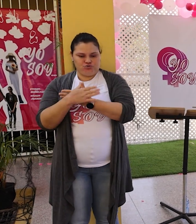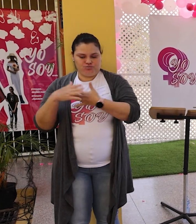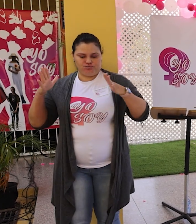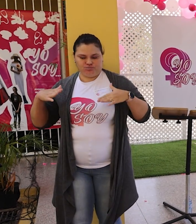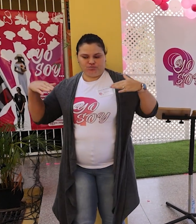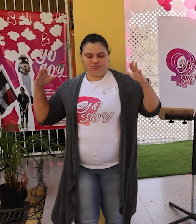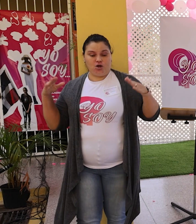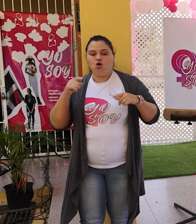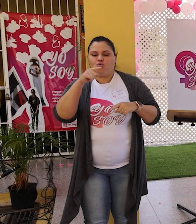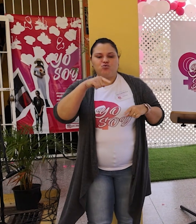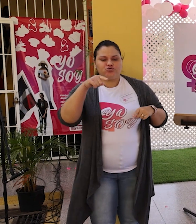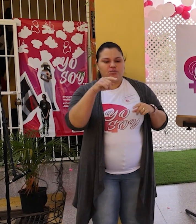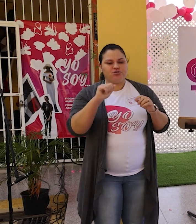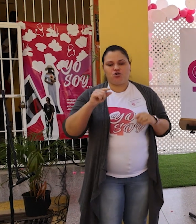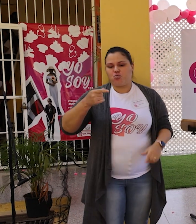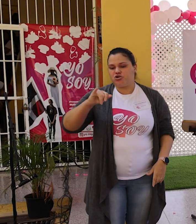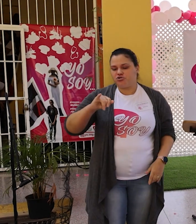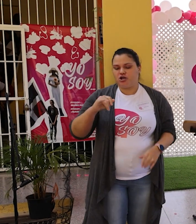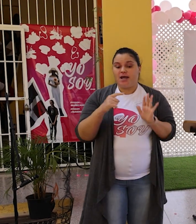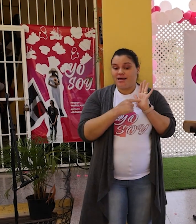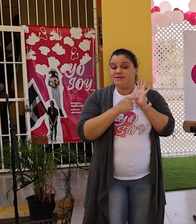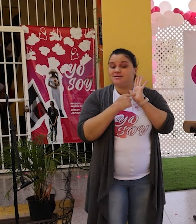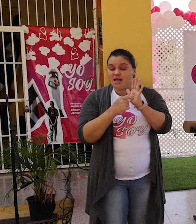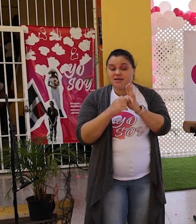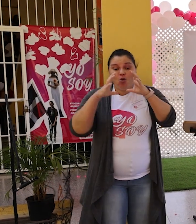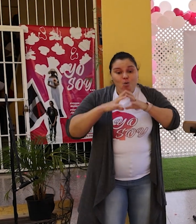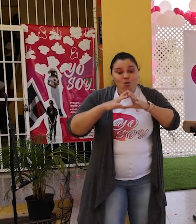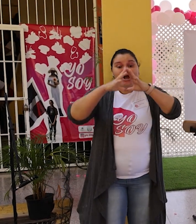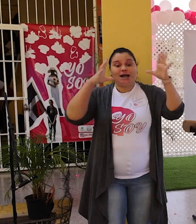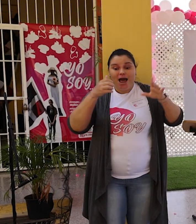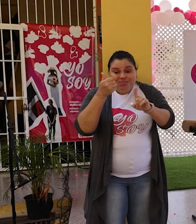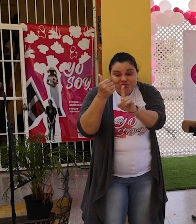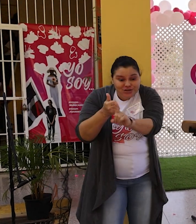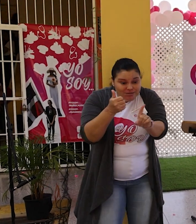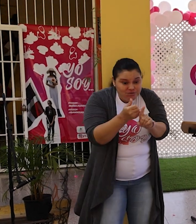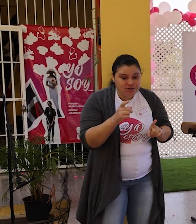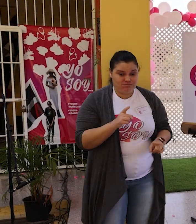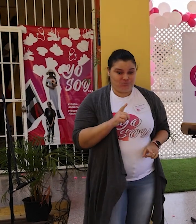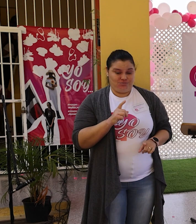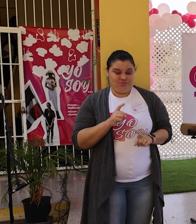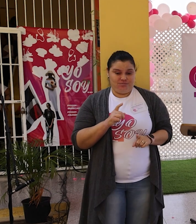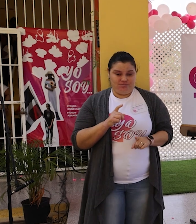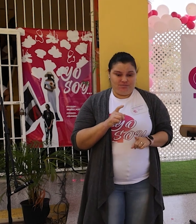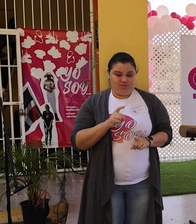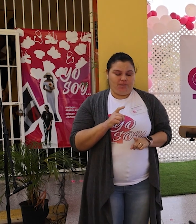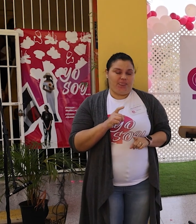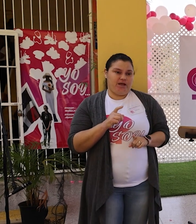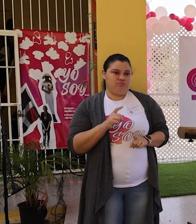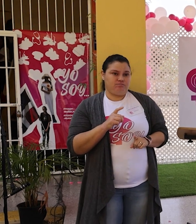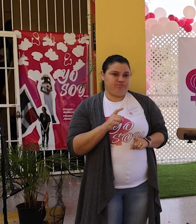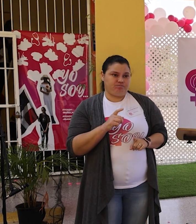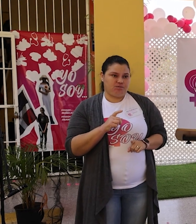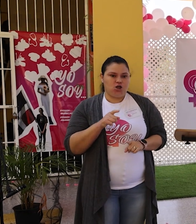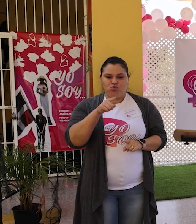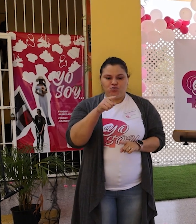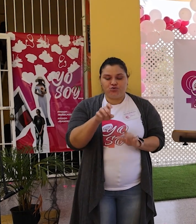que tú puedes tener un Instagram que confirme tu grandeza humana tu valor propio tu amor propio que tú sepas que